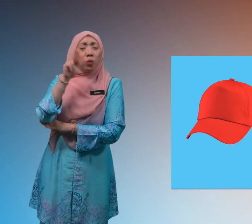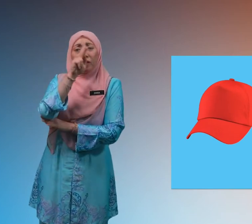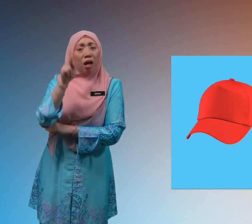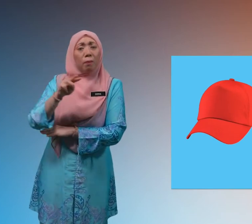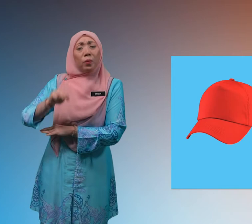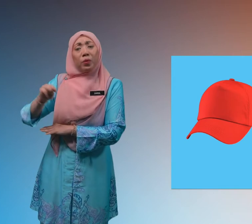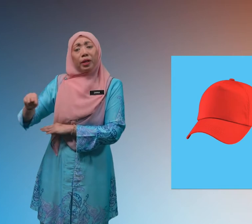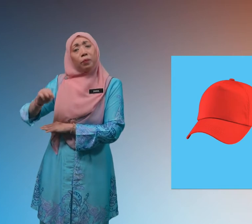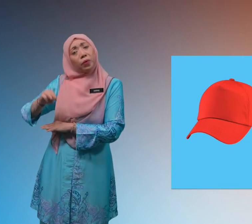Tahukah murid-murid